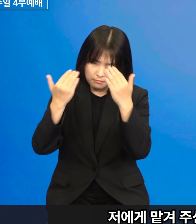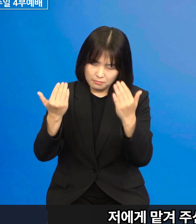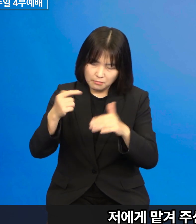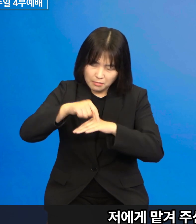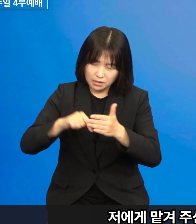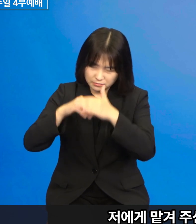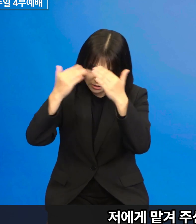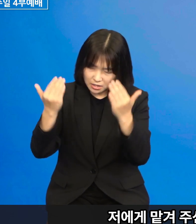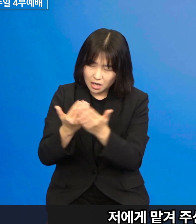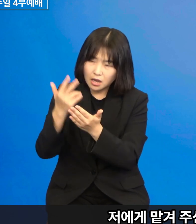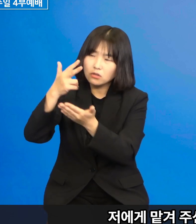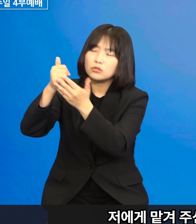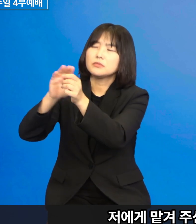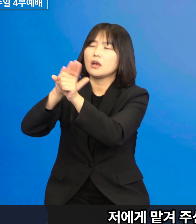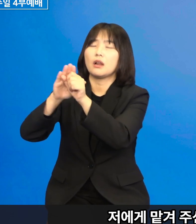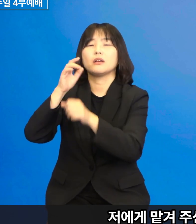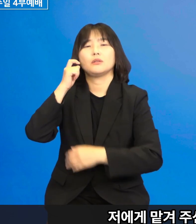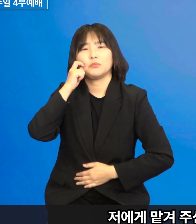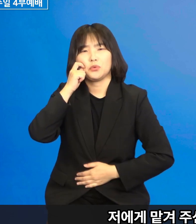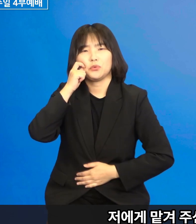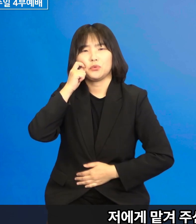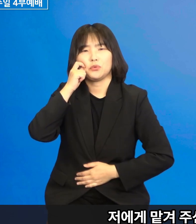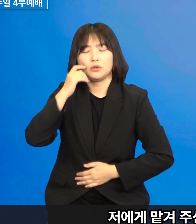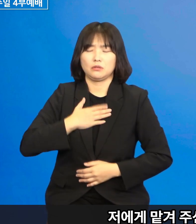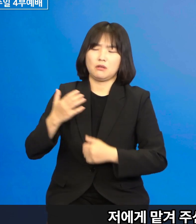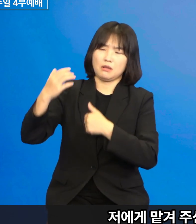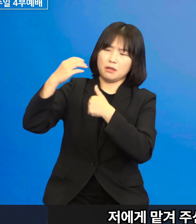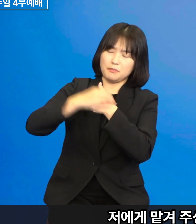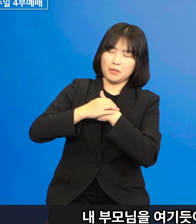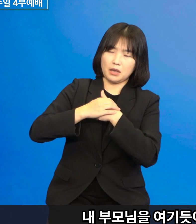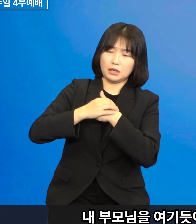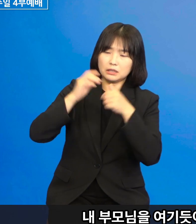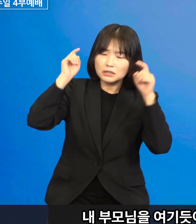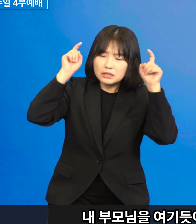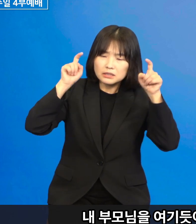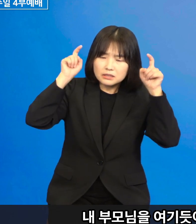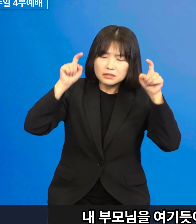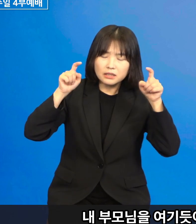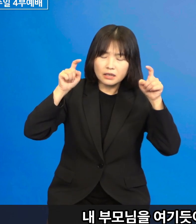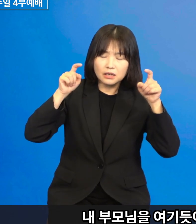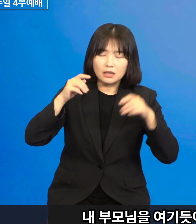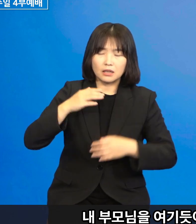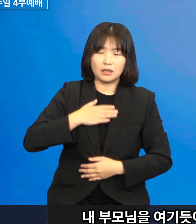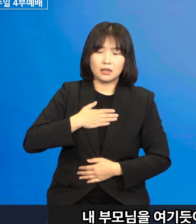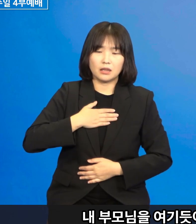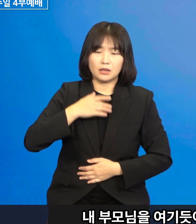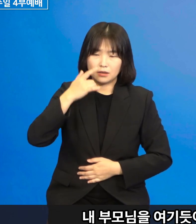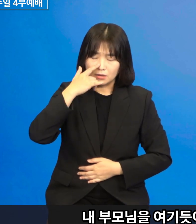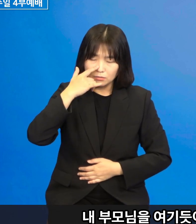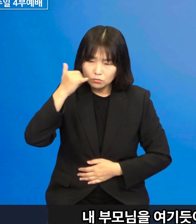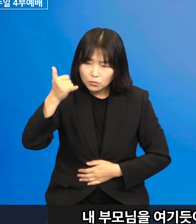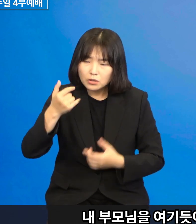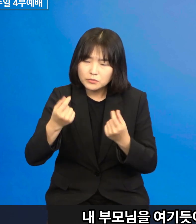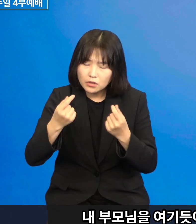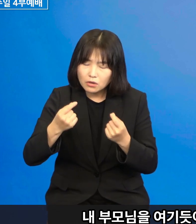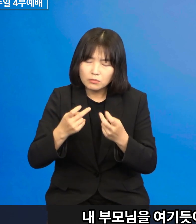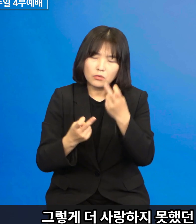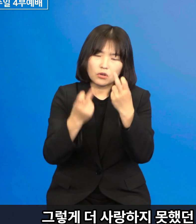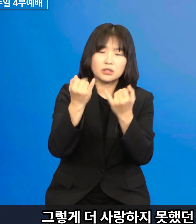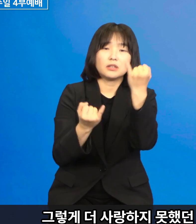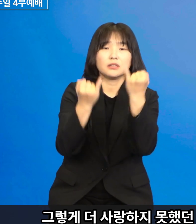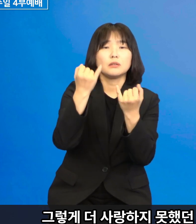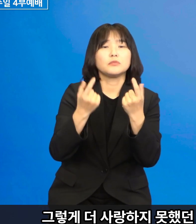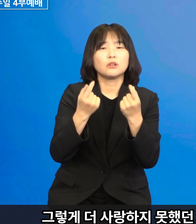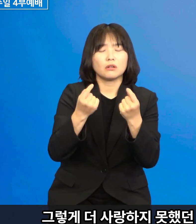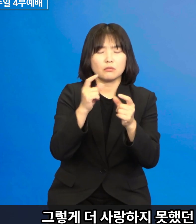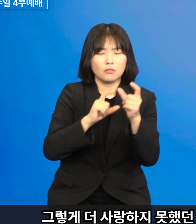저에게 맡겨주신 양떼를 내 몸과 같이, 내 부모님을 여기듯이, 내 형제 자매를 여기듯이